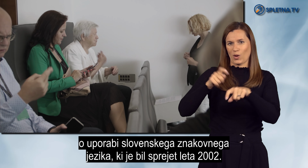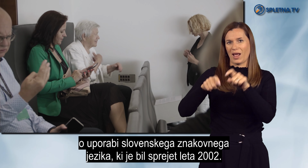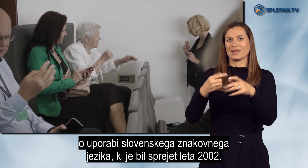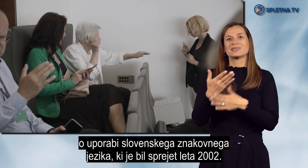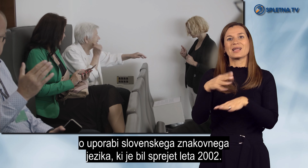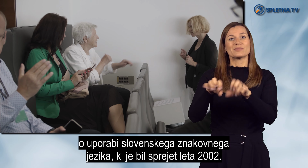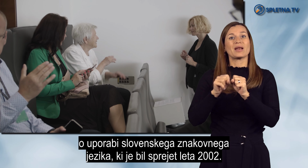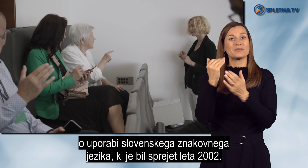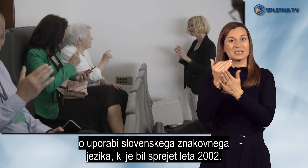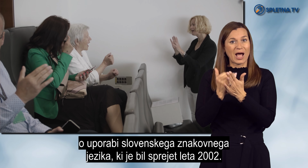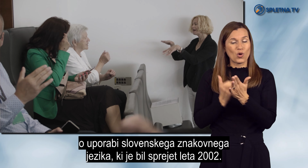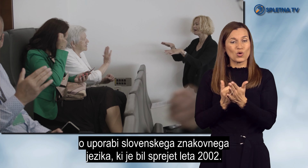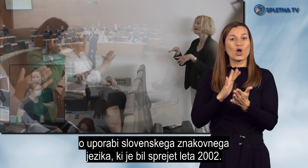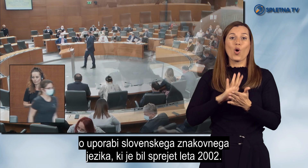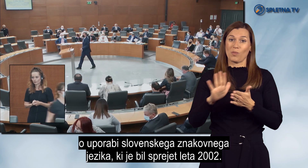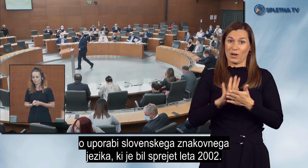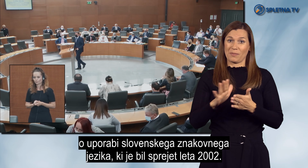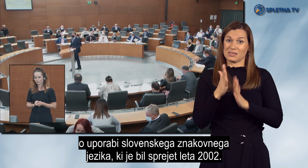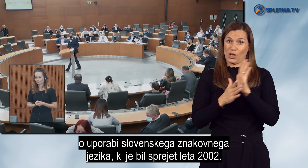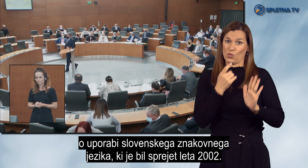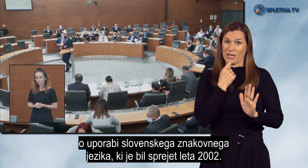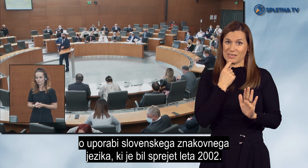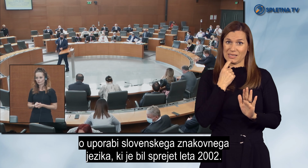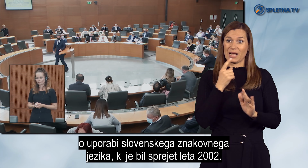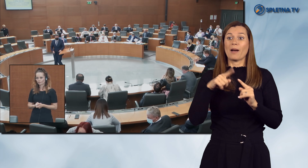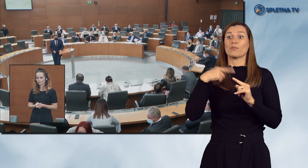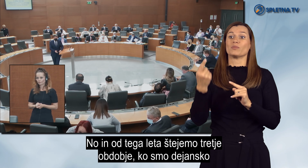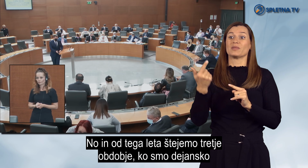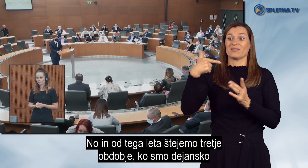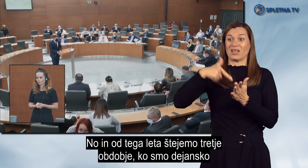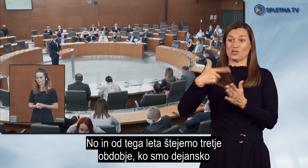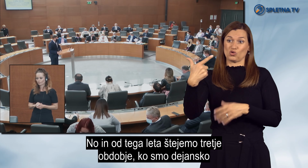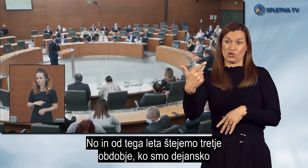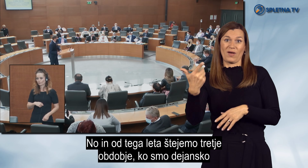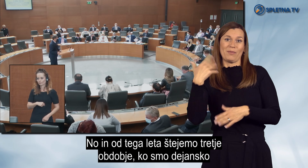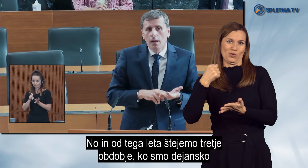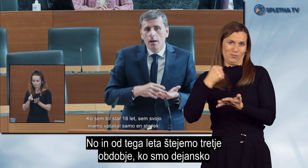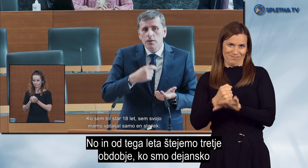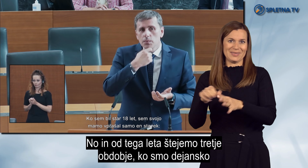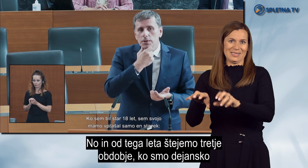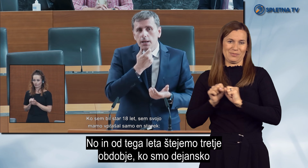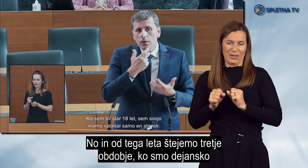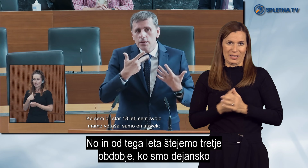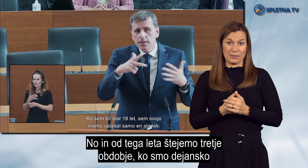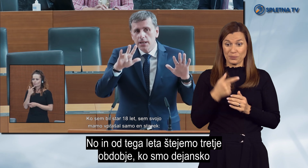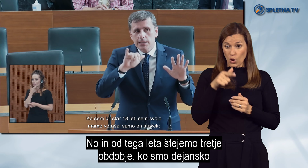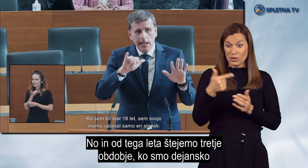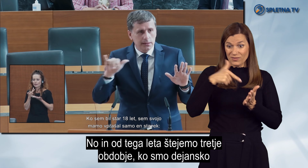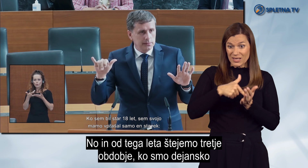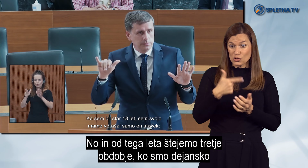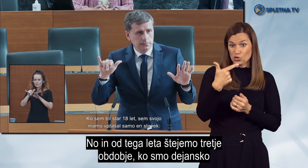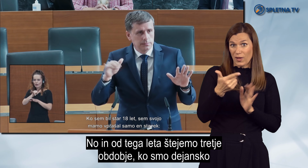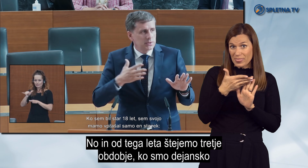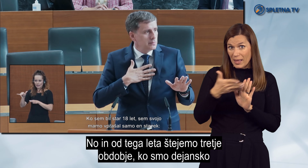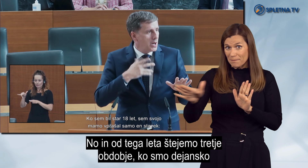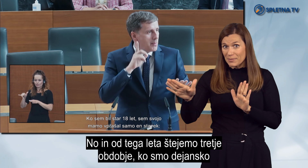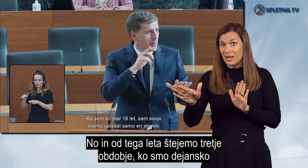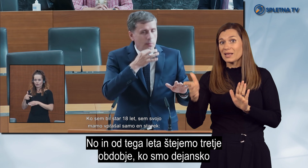slovenskega znakovnega jezika, ki je bil sprejet leta 2002. No in od tega leta dalje pa štejemo tretje